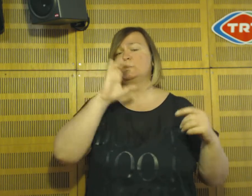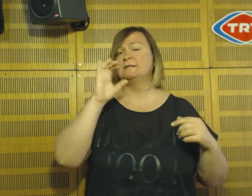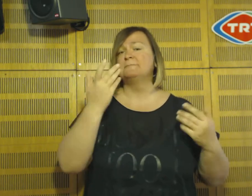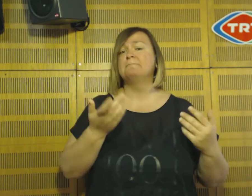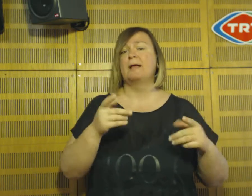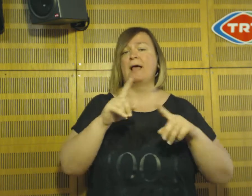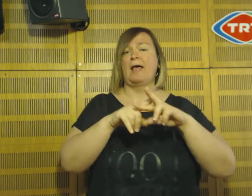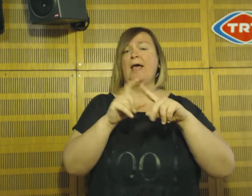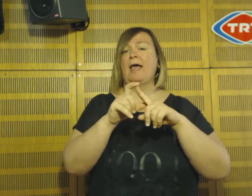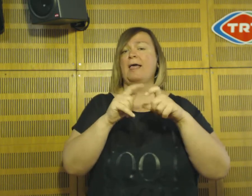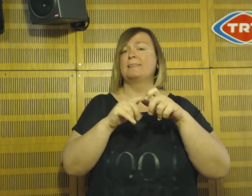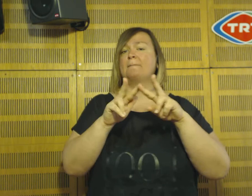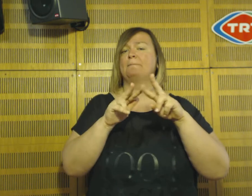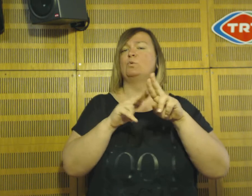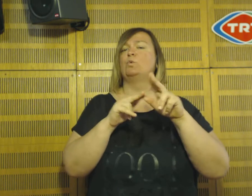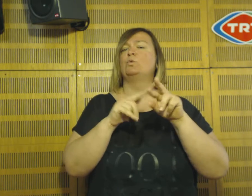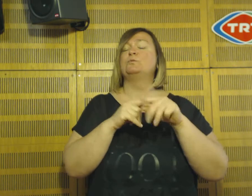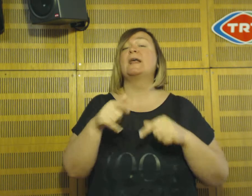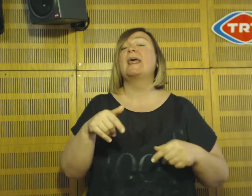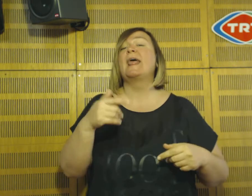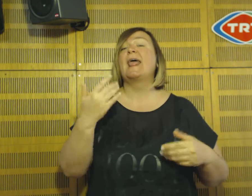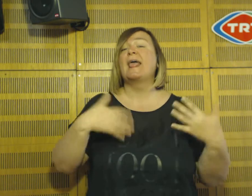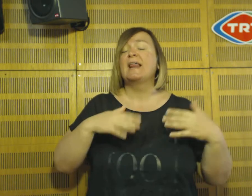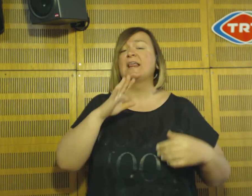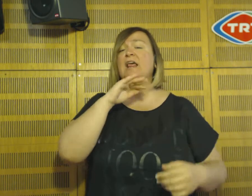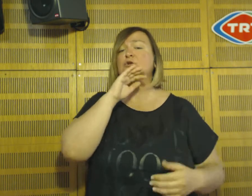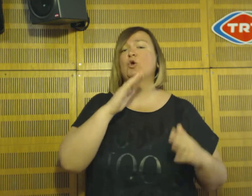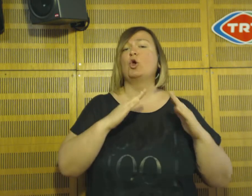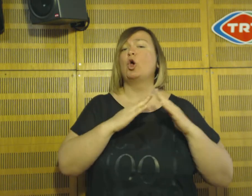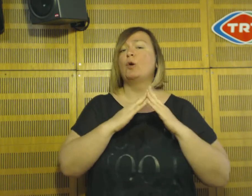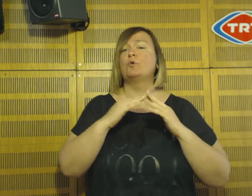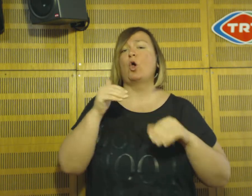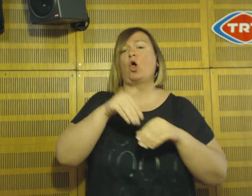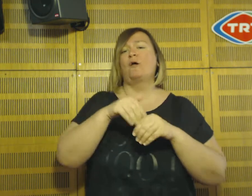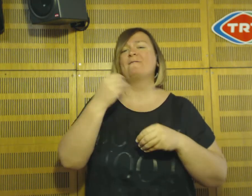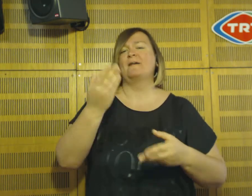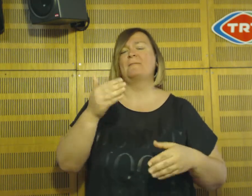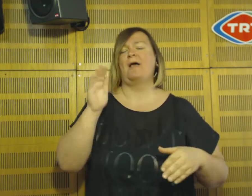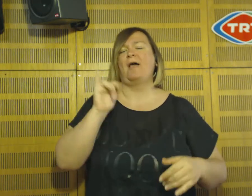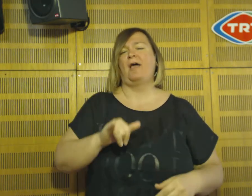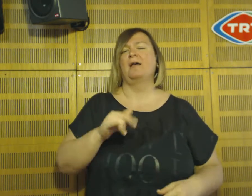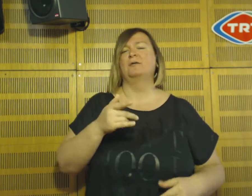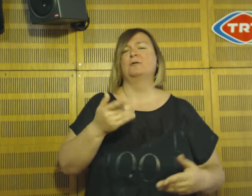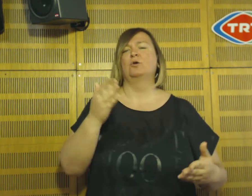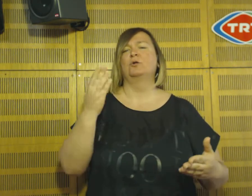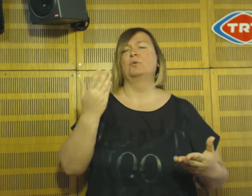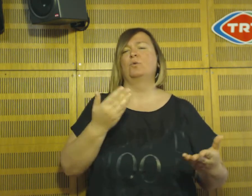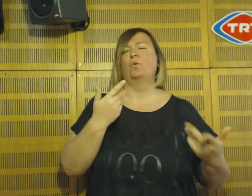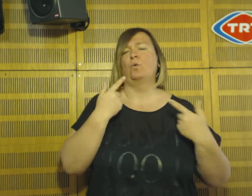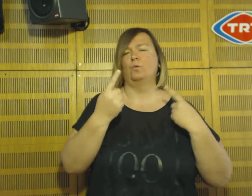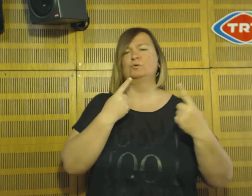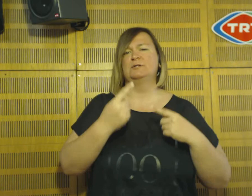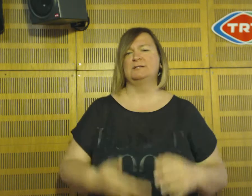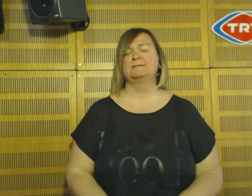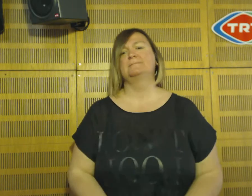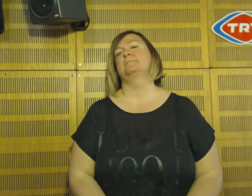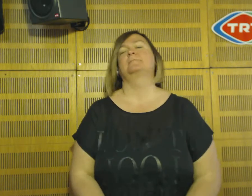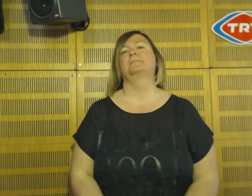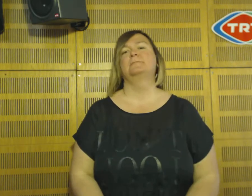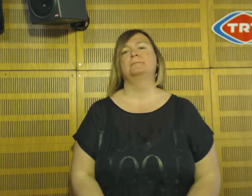Adem Kuyumcu'yla engelli ve yaşlı komşunun oy verme hakkına destek ol kampanyasını konuşacağız.